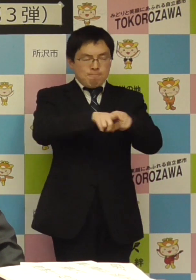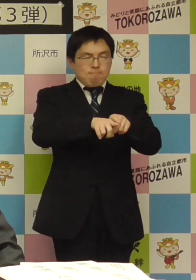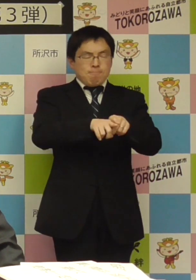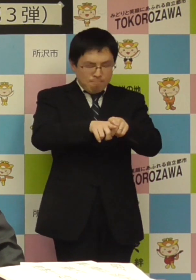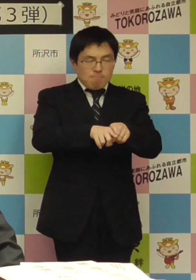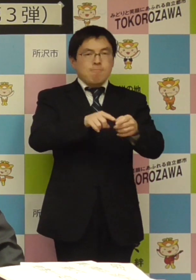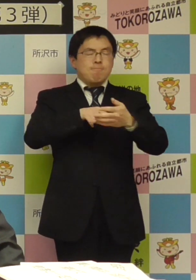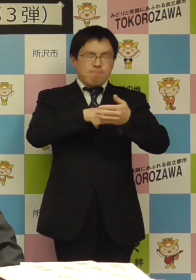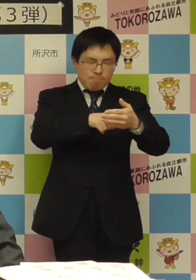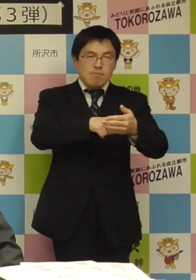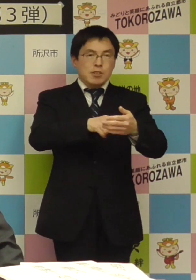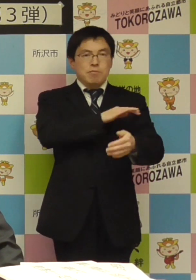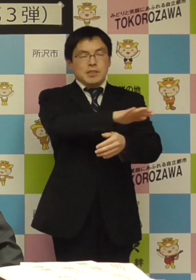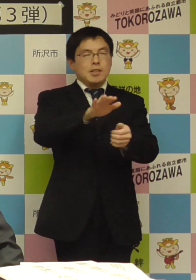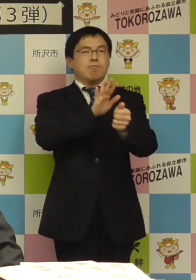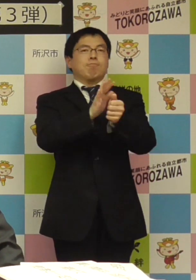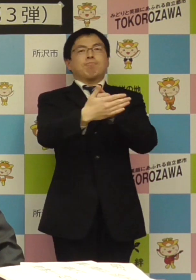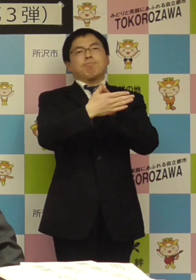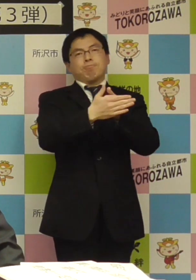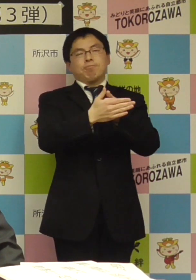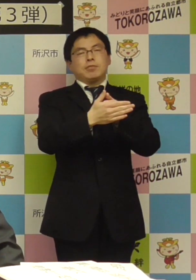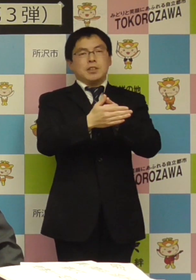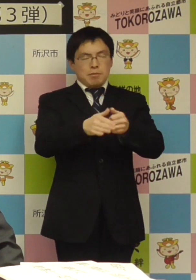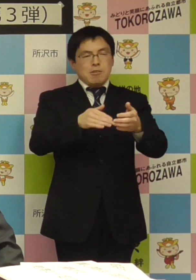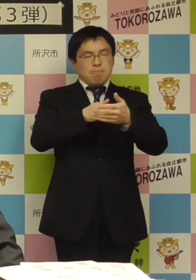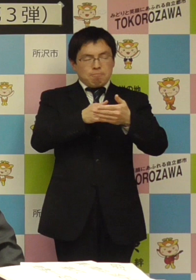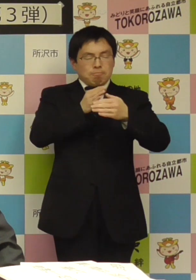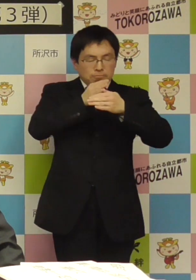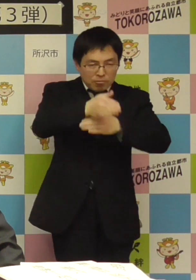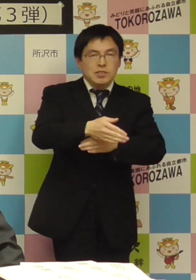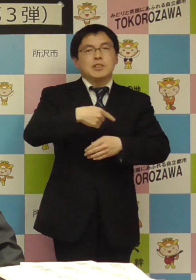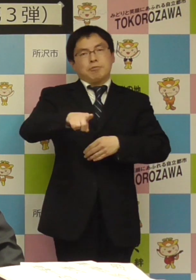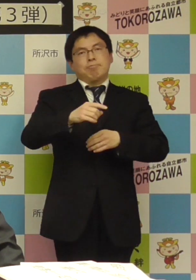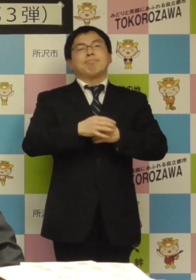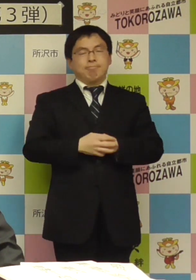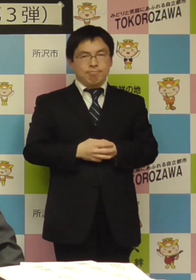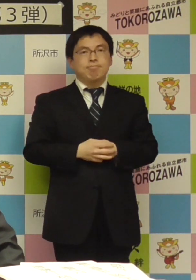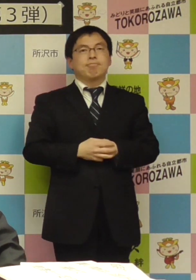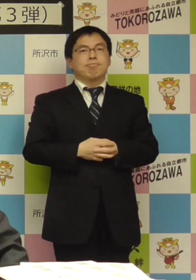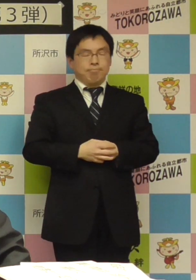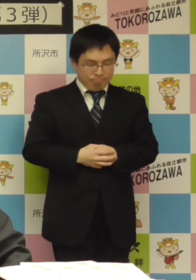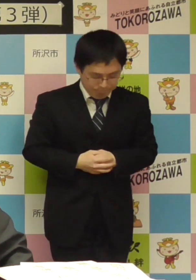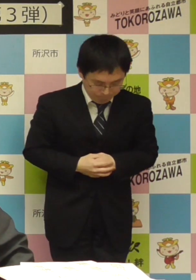う一つ引き締めて、皆で支え合って困難を乗り切ってまいりましょう。